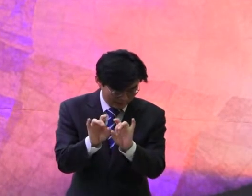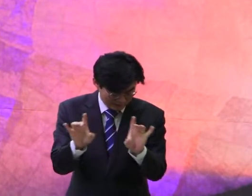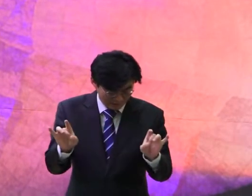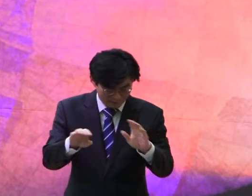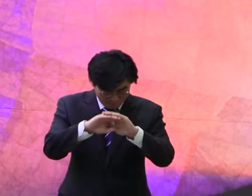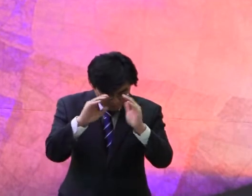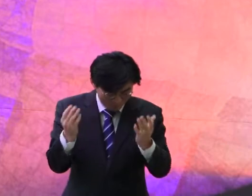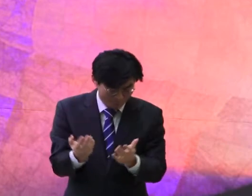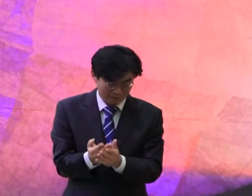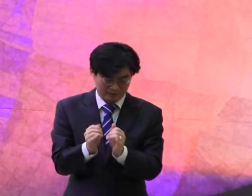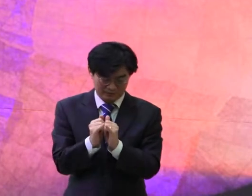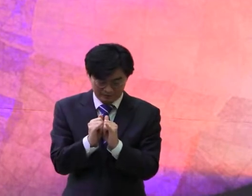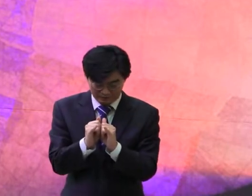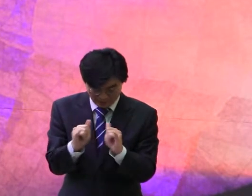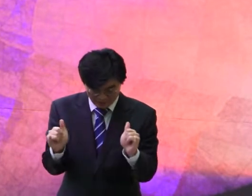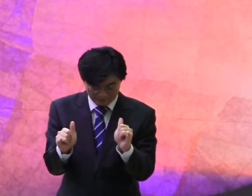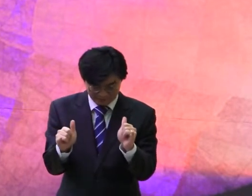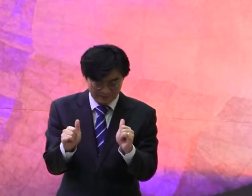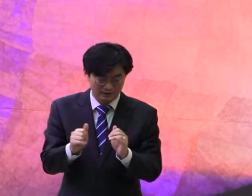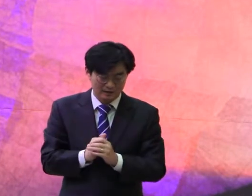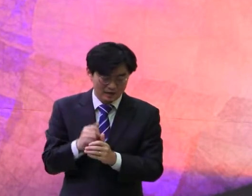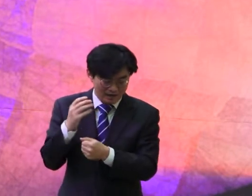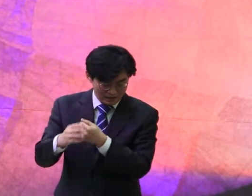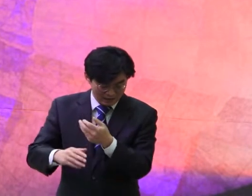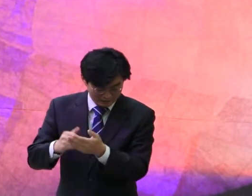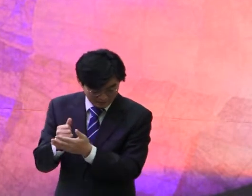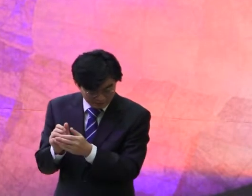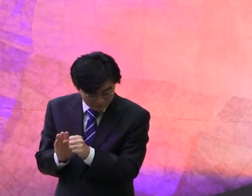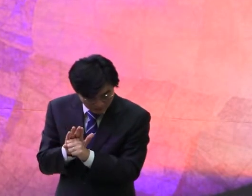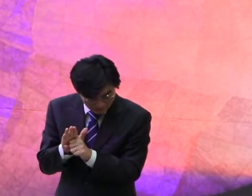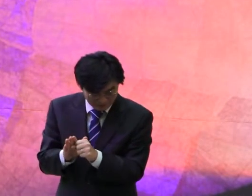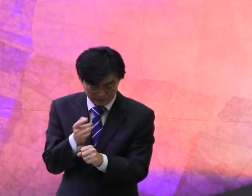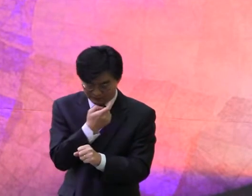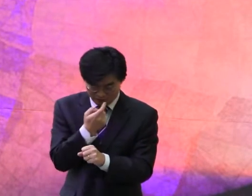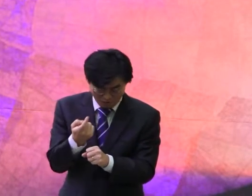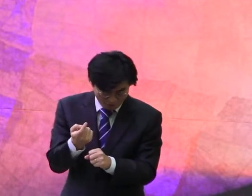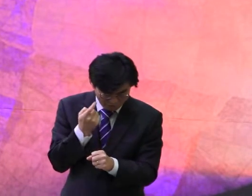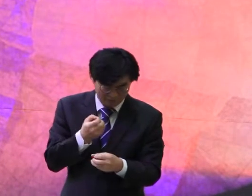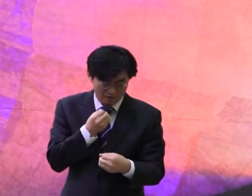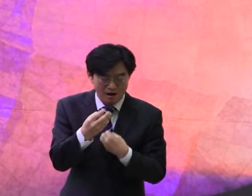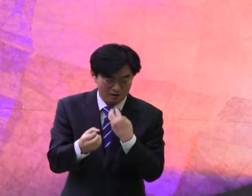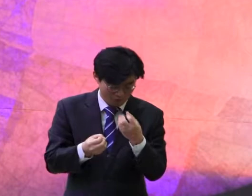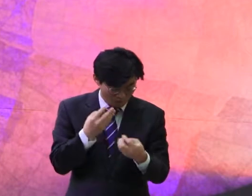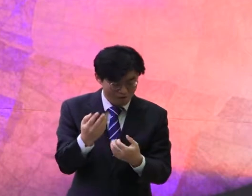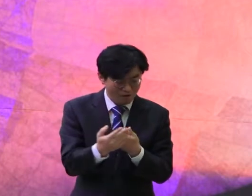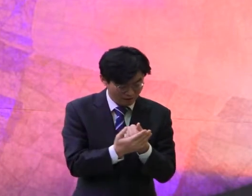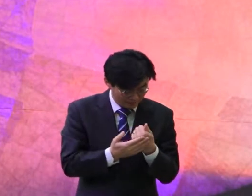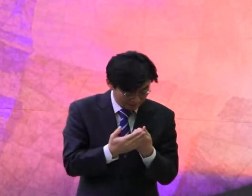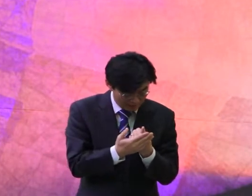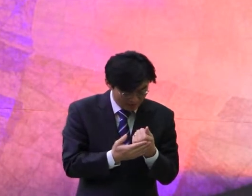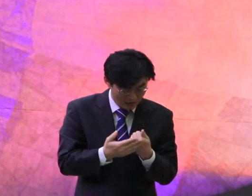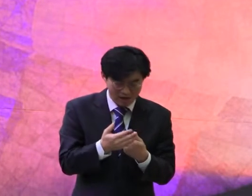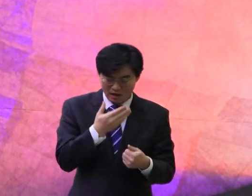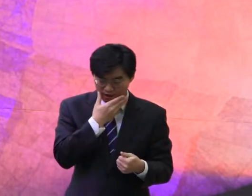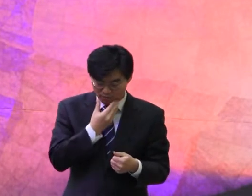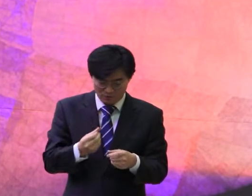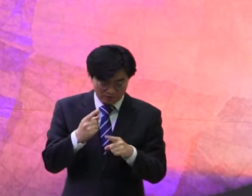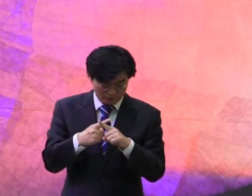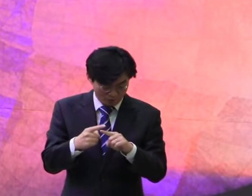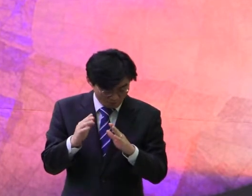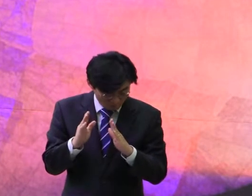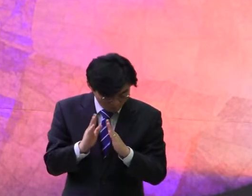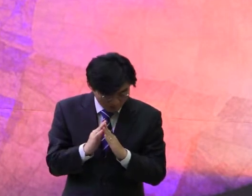하시며 주님의 사랑을 증거하며 은혜로운 교회, 행복한 교회로 인도하여